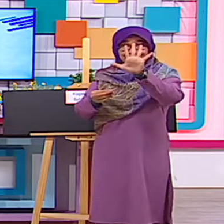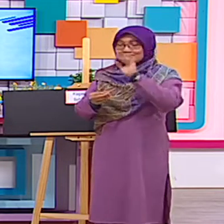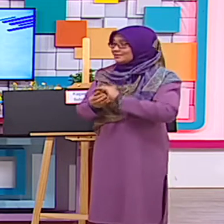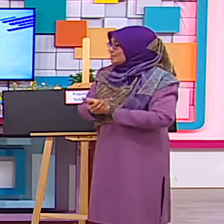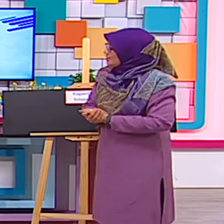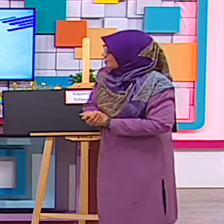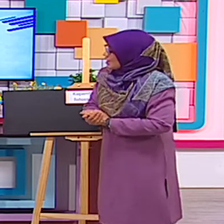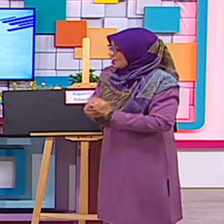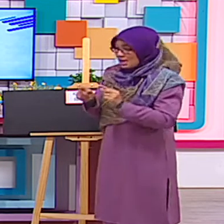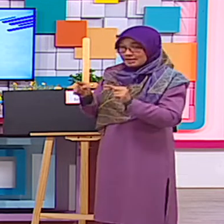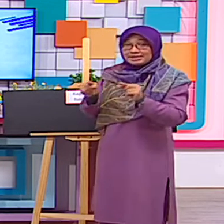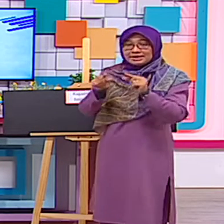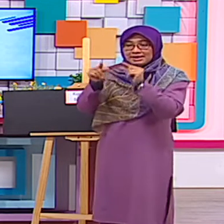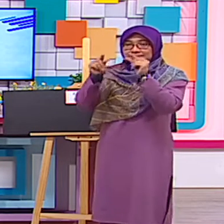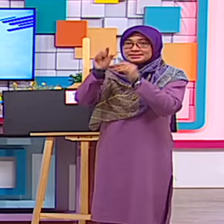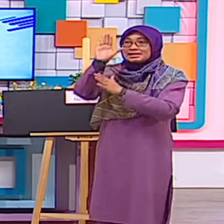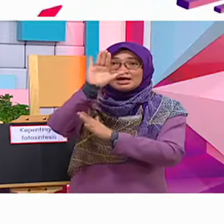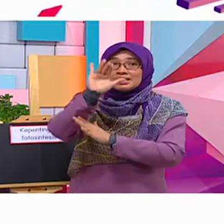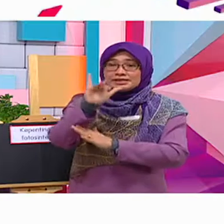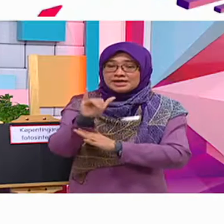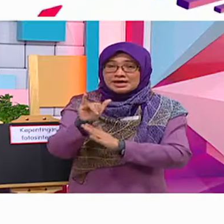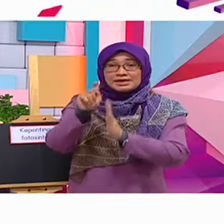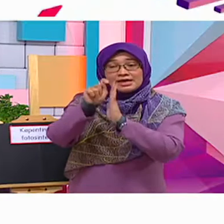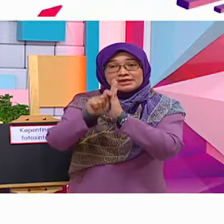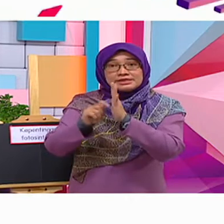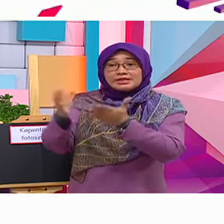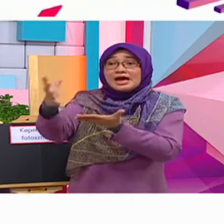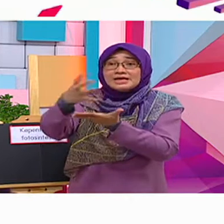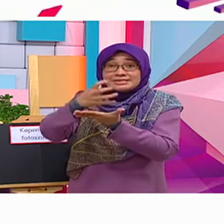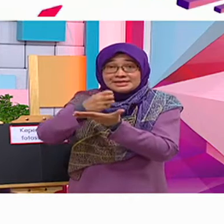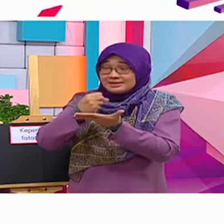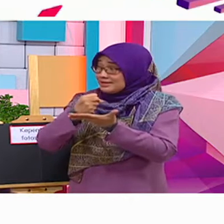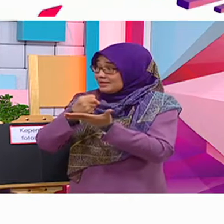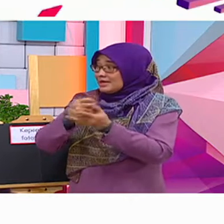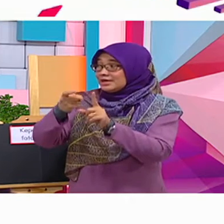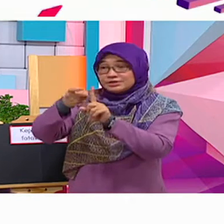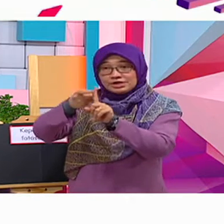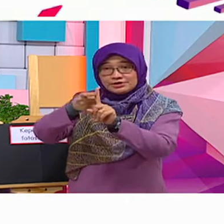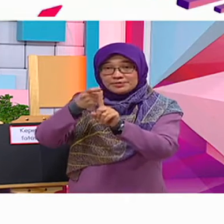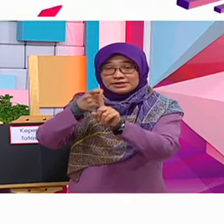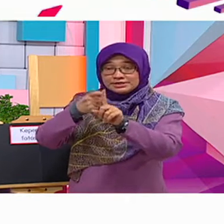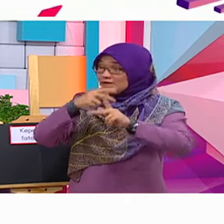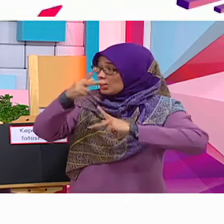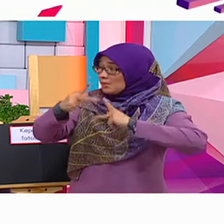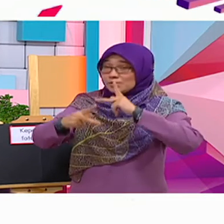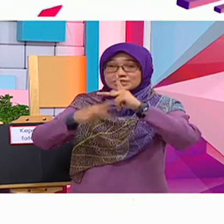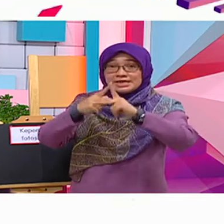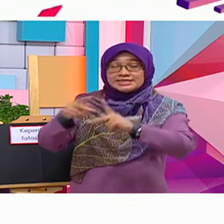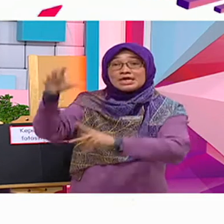oleh Jazz yang terhasil daripada proses